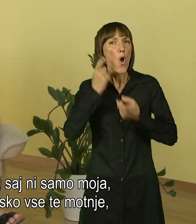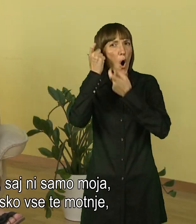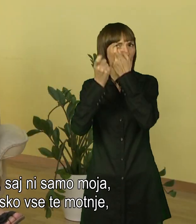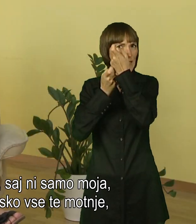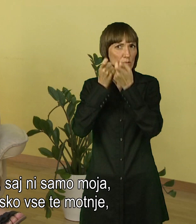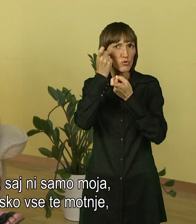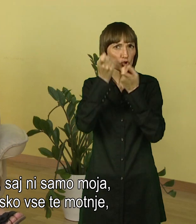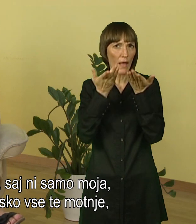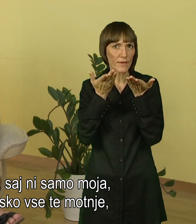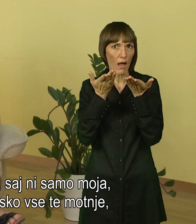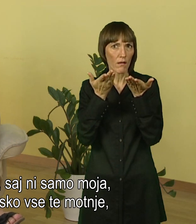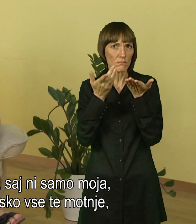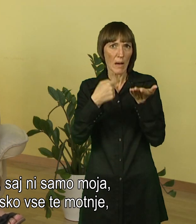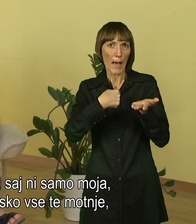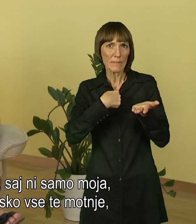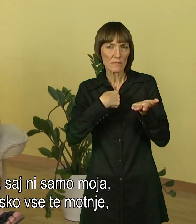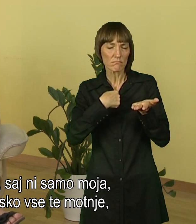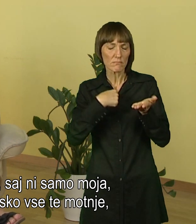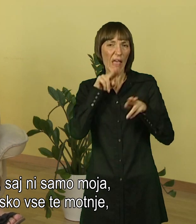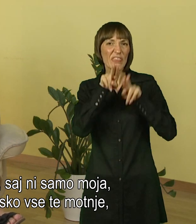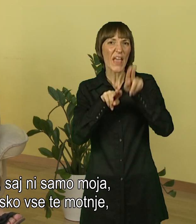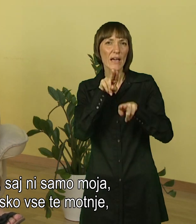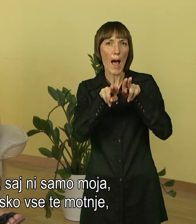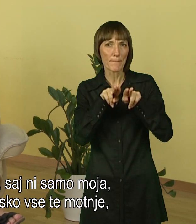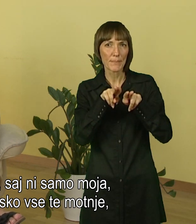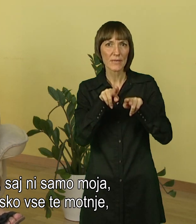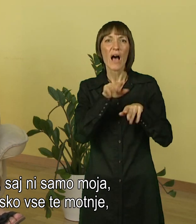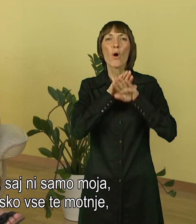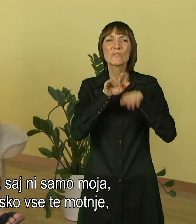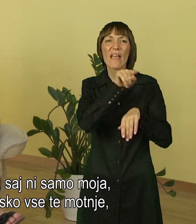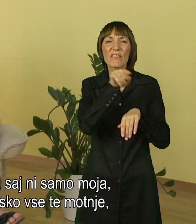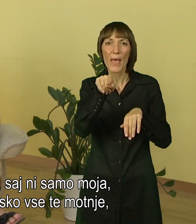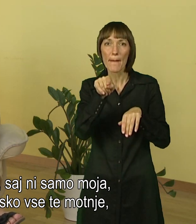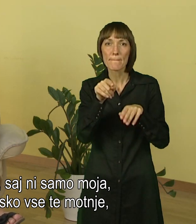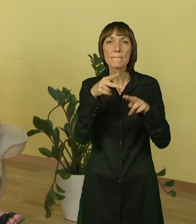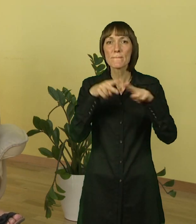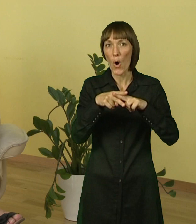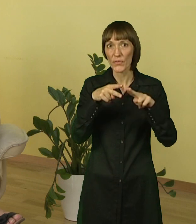Moja filozofija je, ne, da, se ni samo moja, ampak, da dejansko